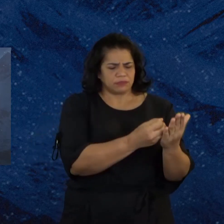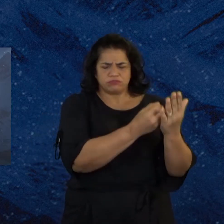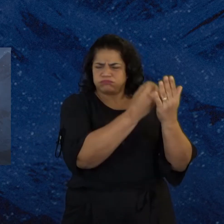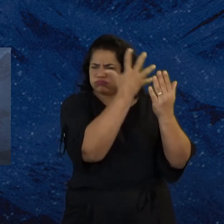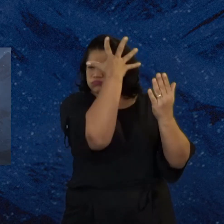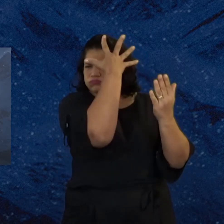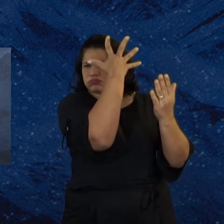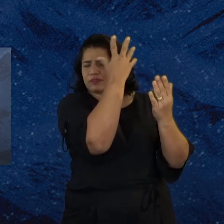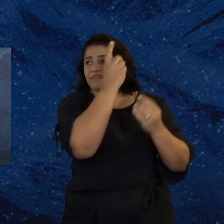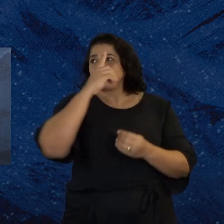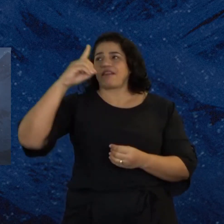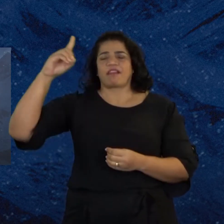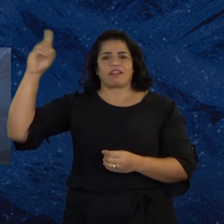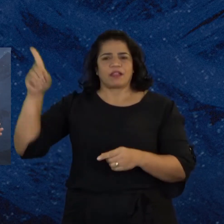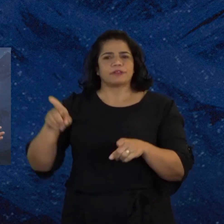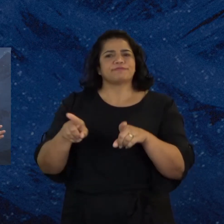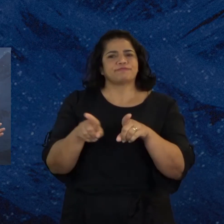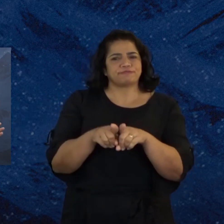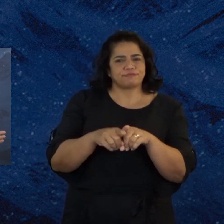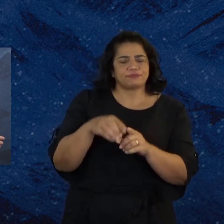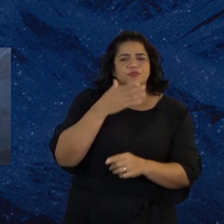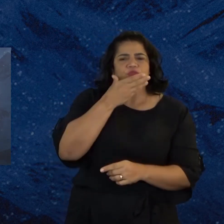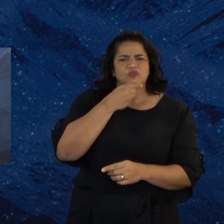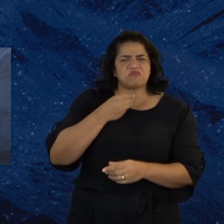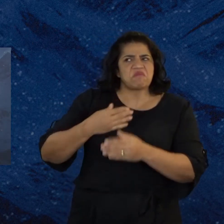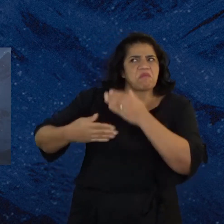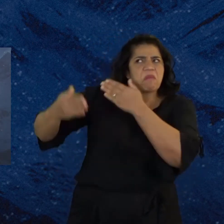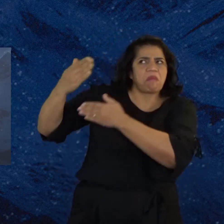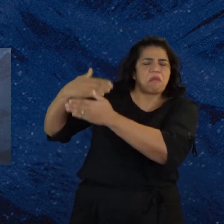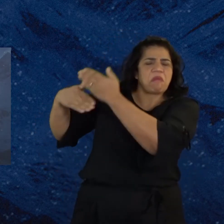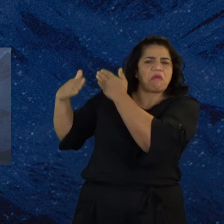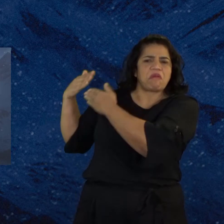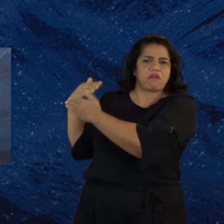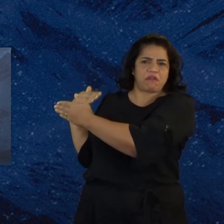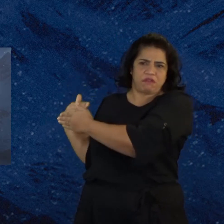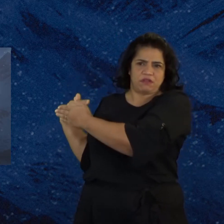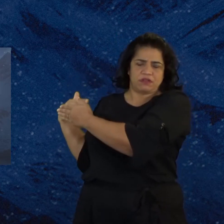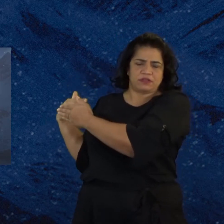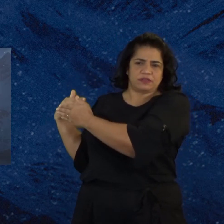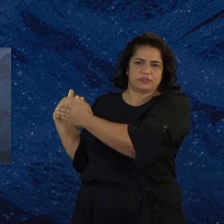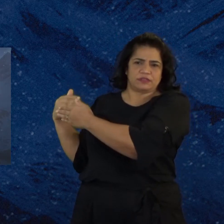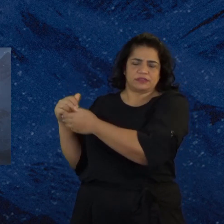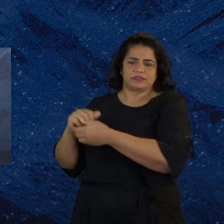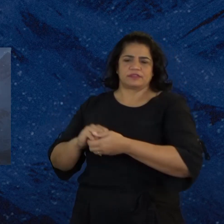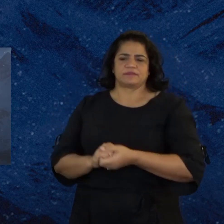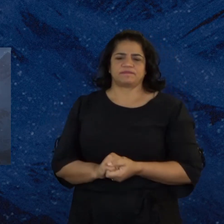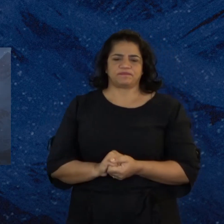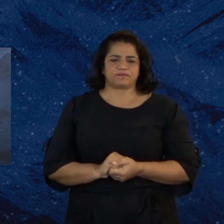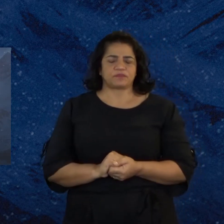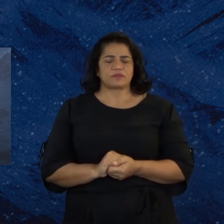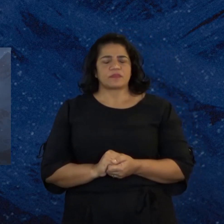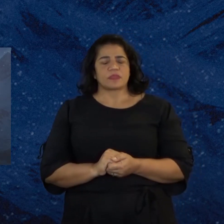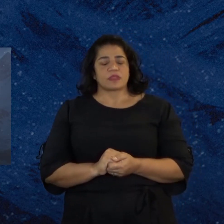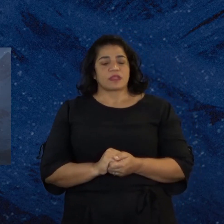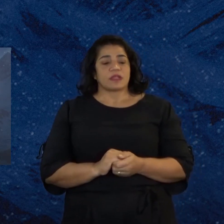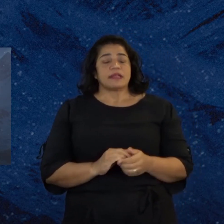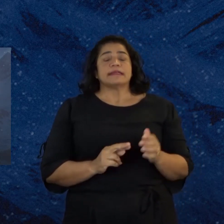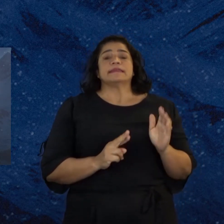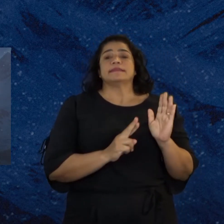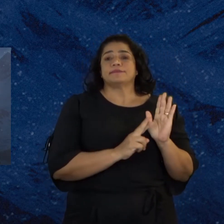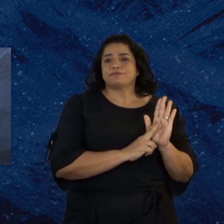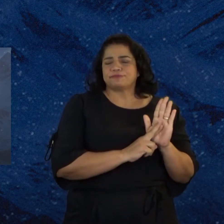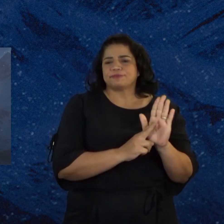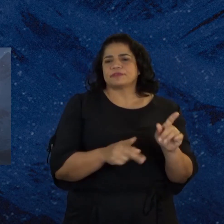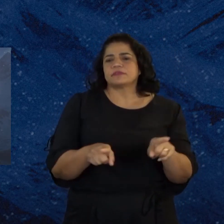também, antes da queda e depois da queda. E revela também o inimigo de Deus.